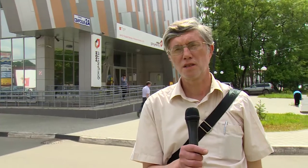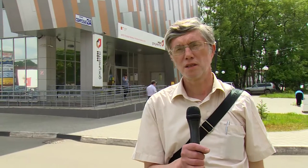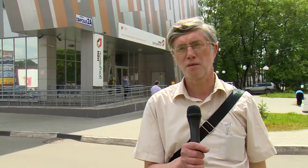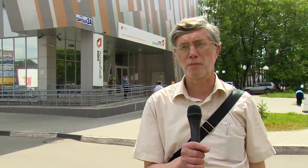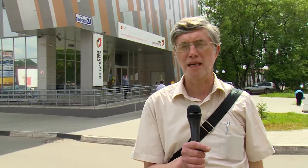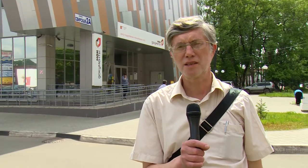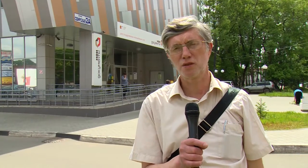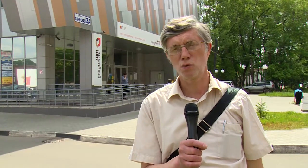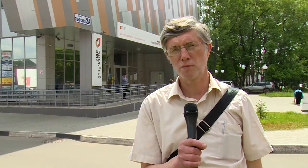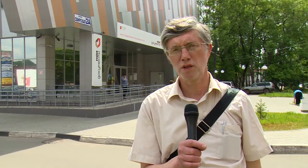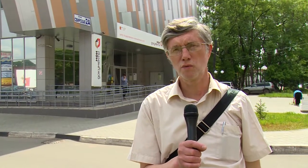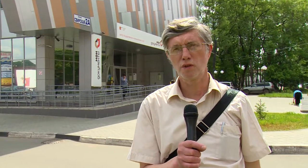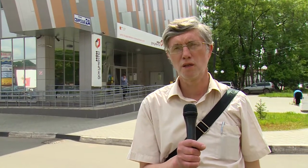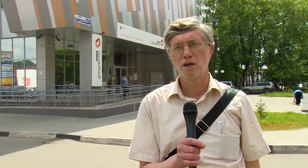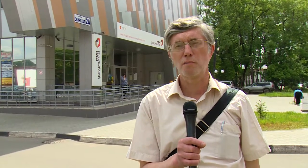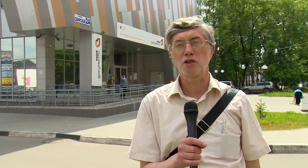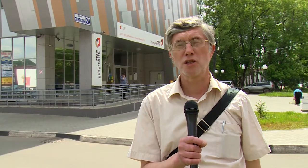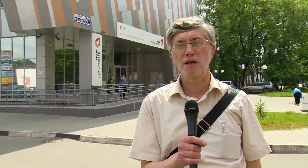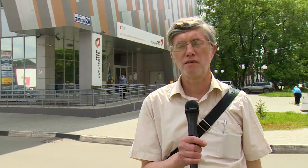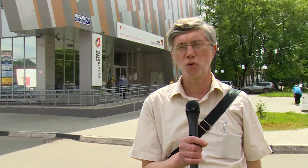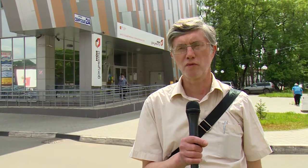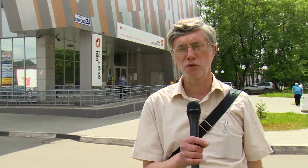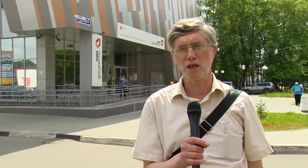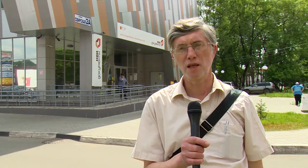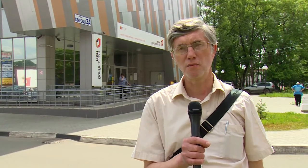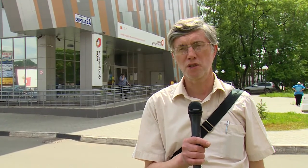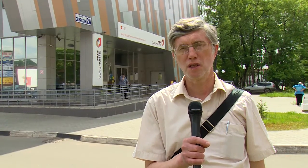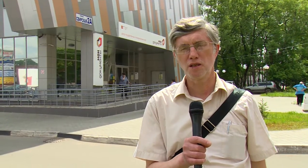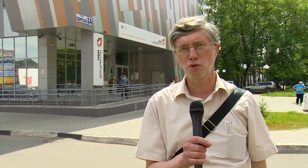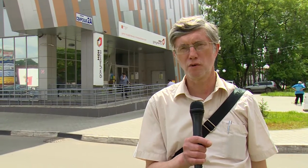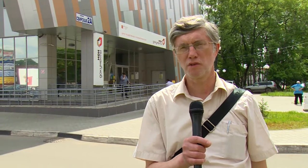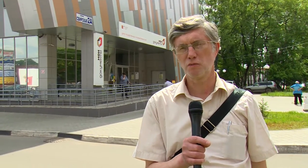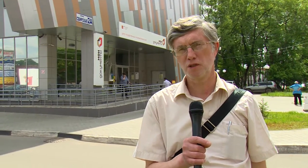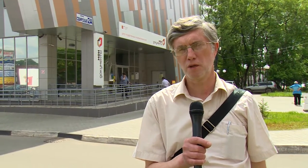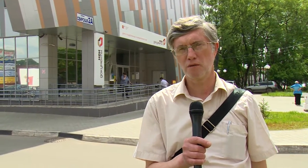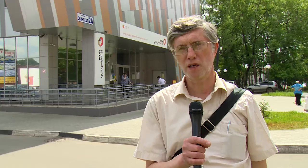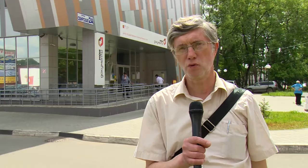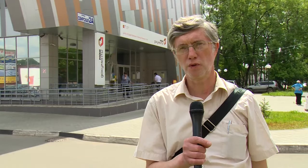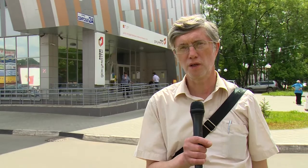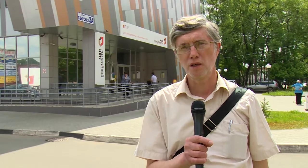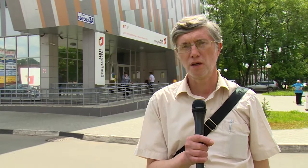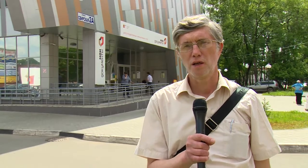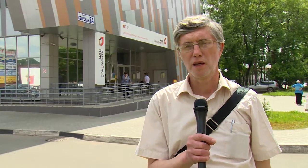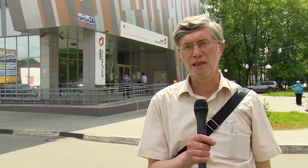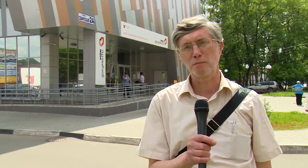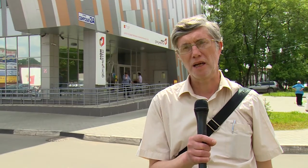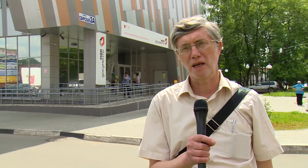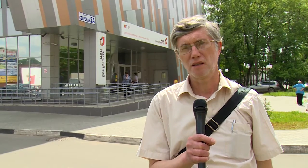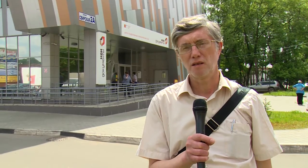апробация проекта «Сурдоперевод» прошла в многофункциональном центре Щелковского муниципального района. Этот проект